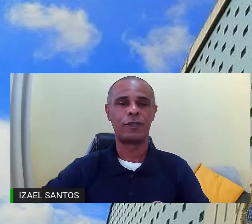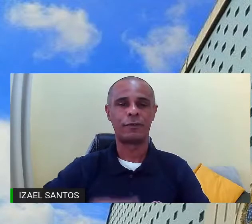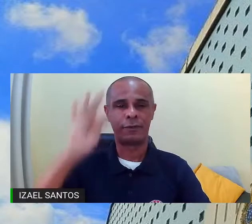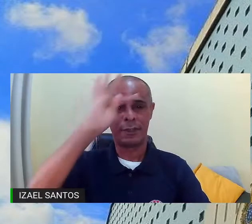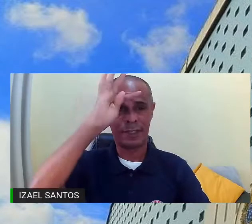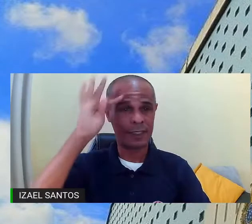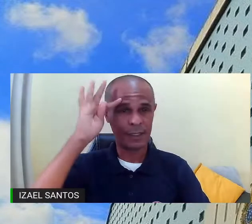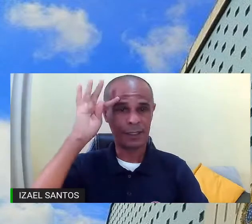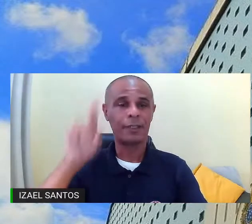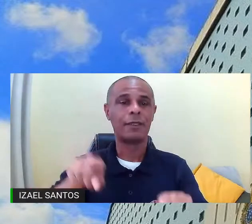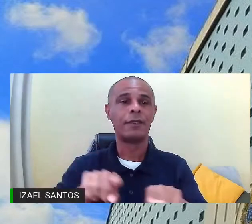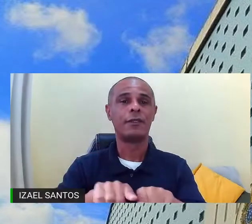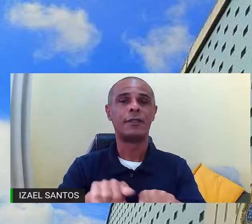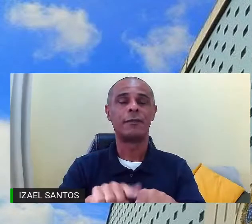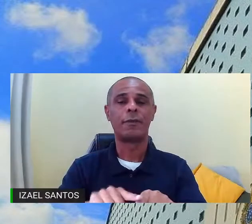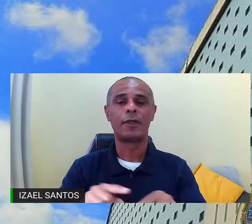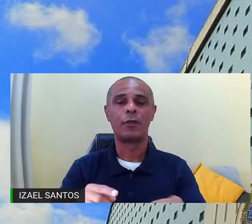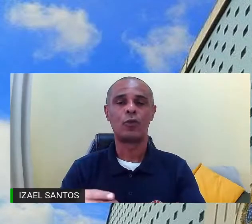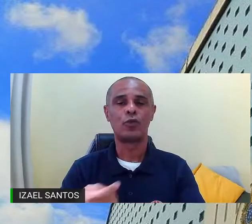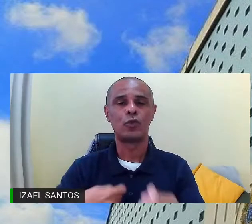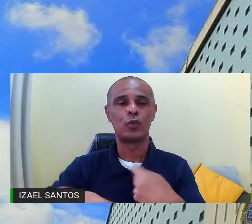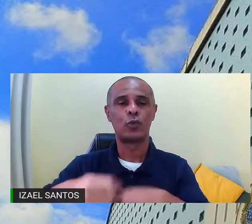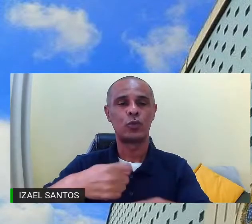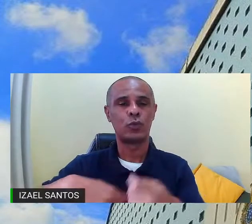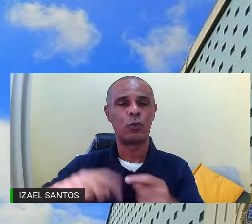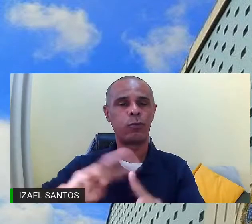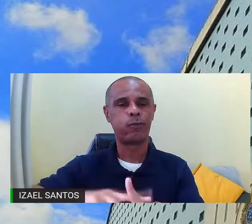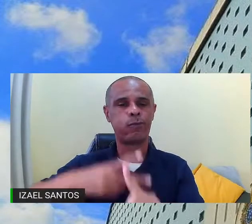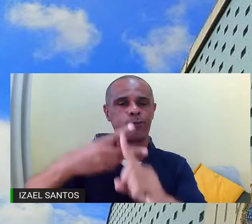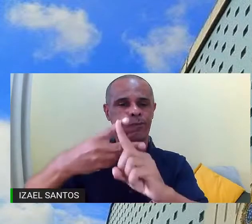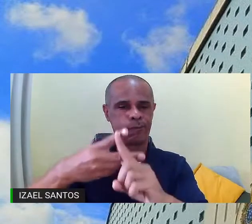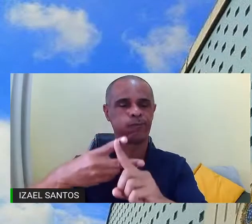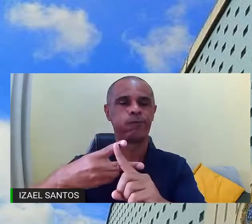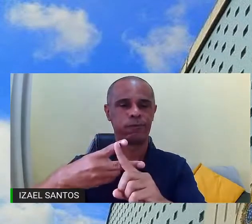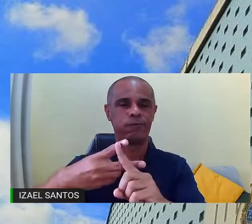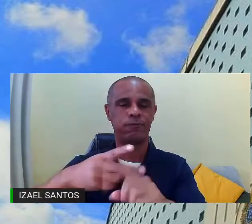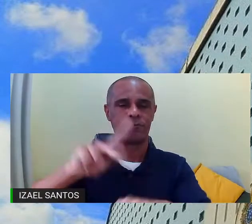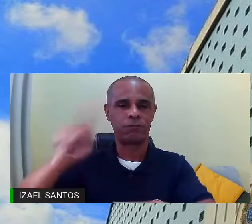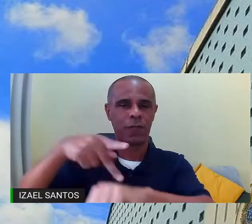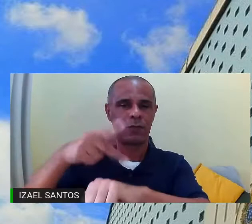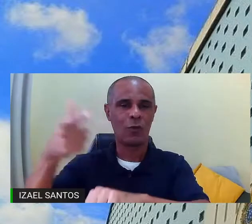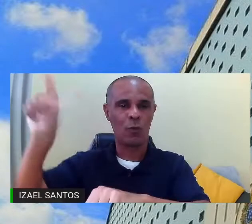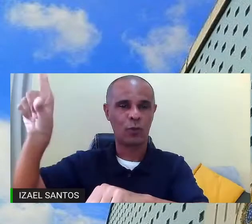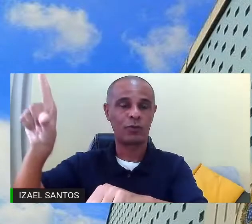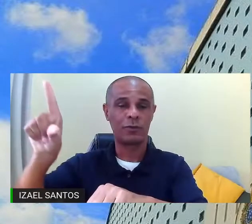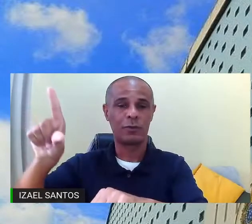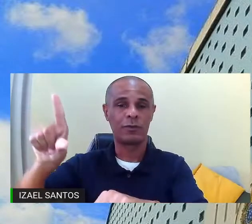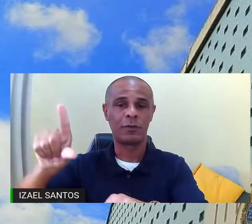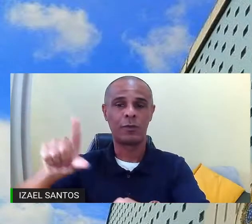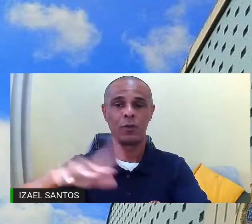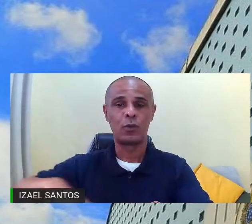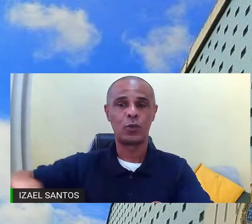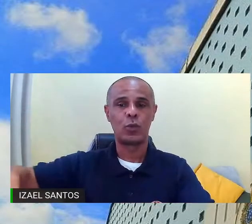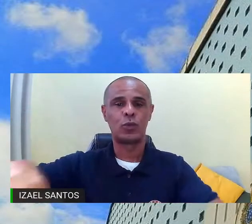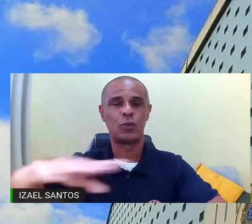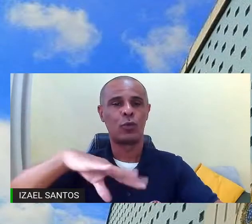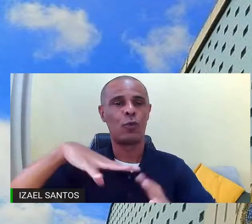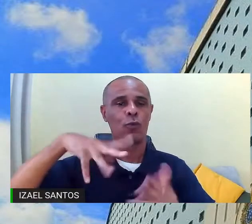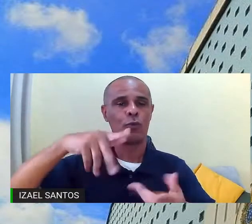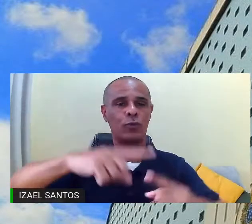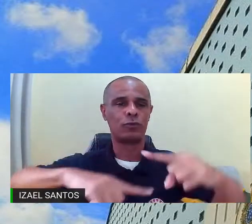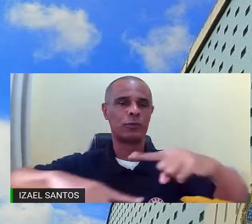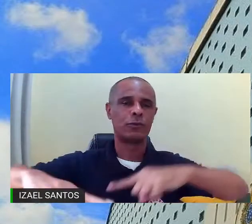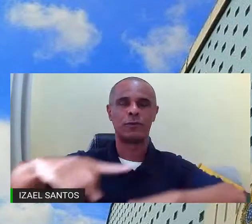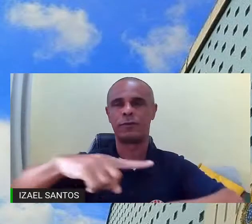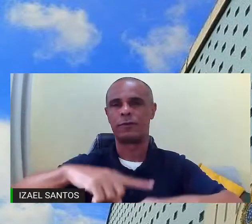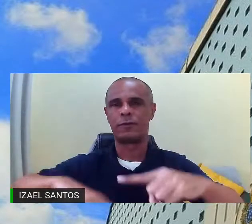riqueza financeira que operam com lucro fabuloso no mercado internacional estão dominando o ambiente. Cite